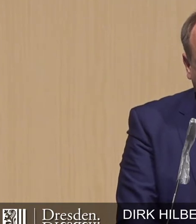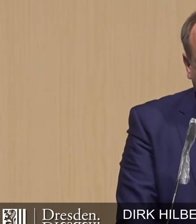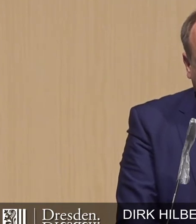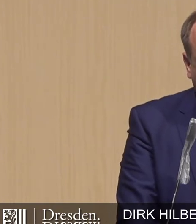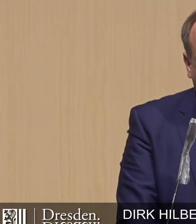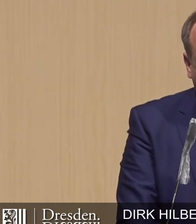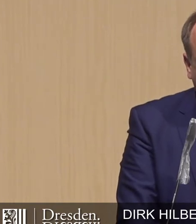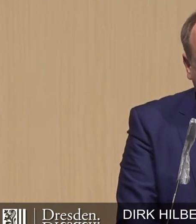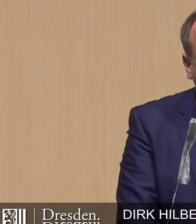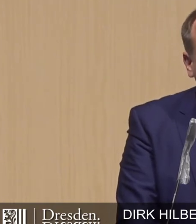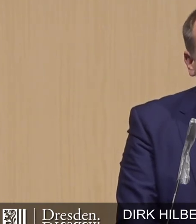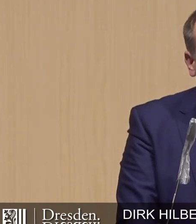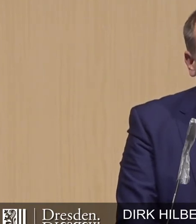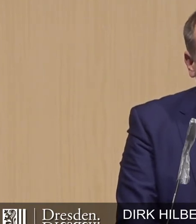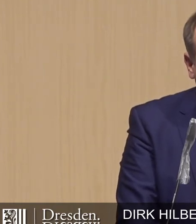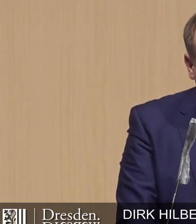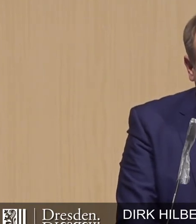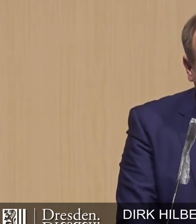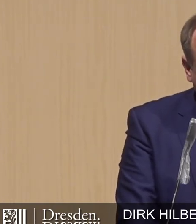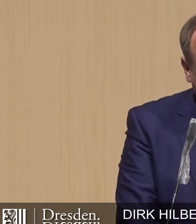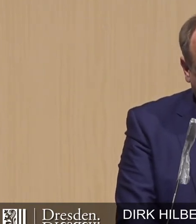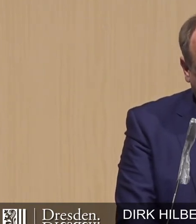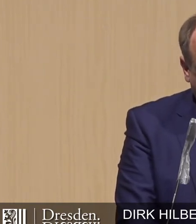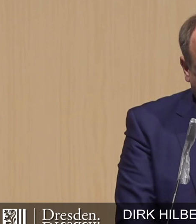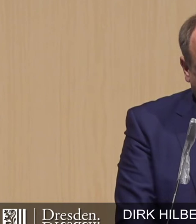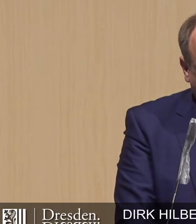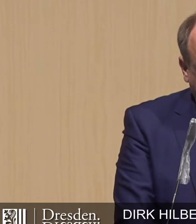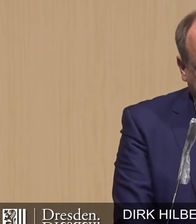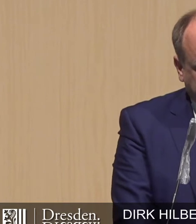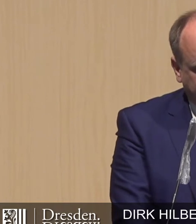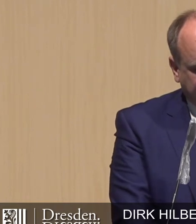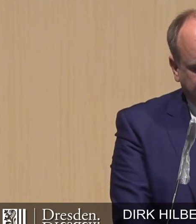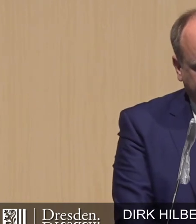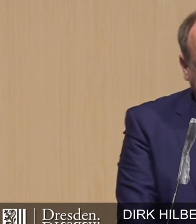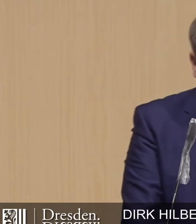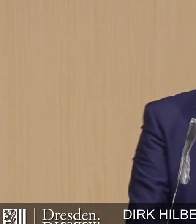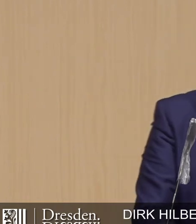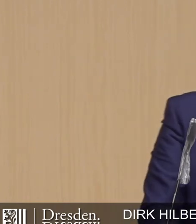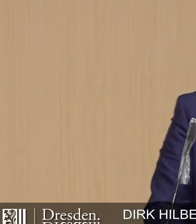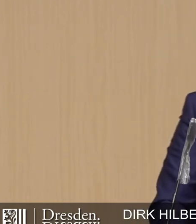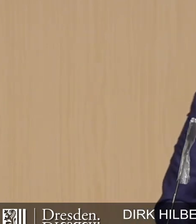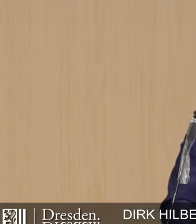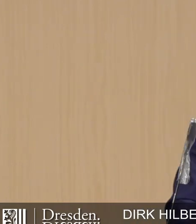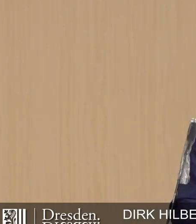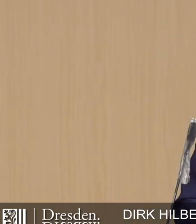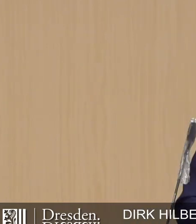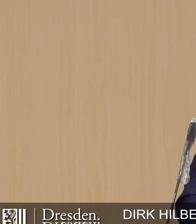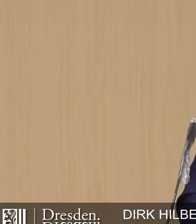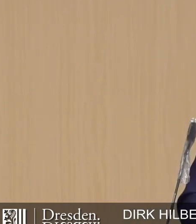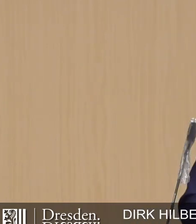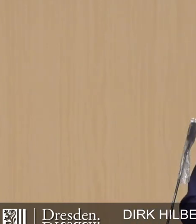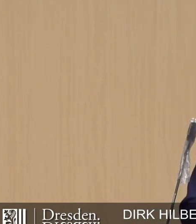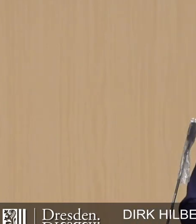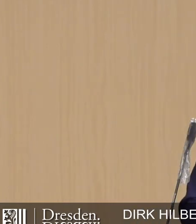Region auf lange Zeit grundlegend ändern wird. Wir haben einen weiteren Schritt gemacht